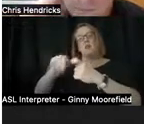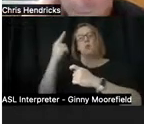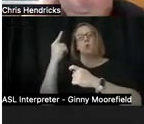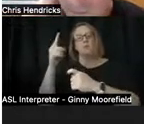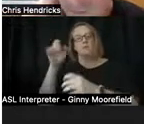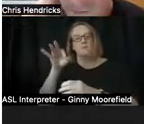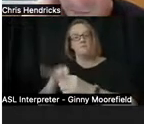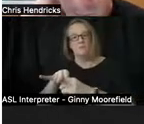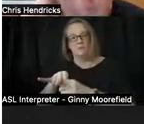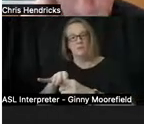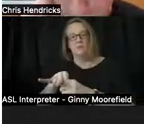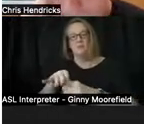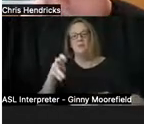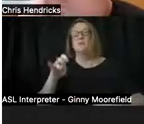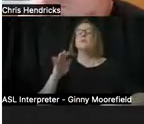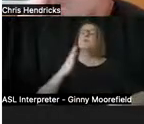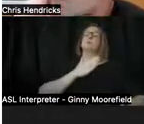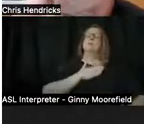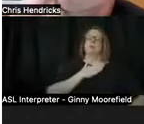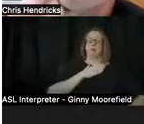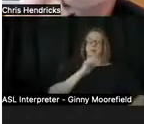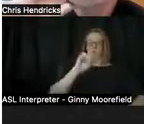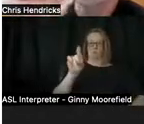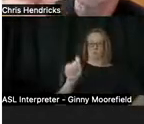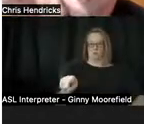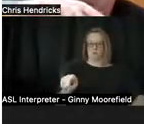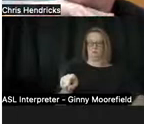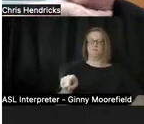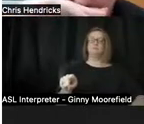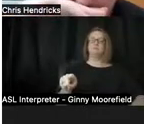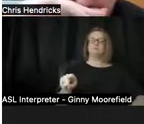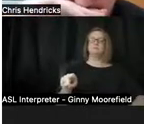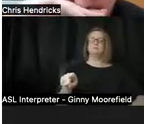ese único voto Mi pregunta es